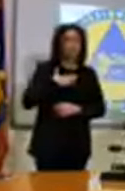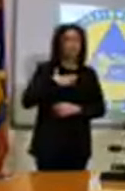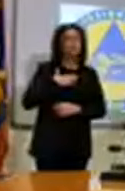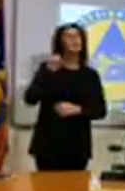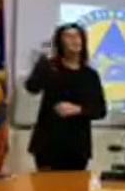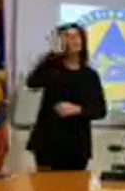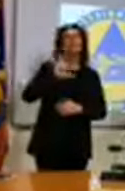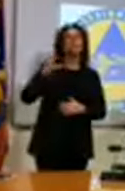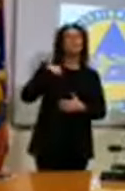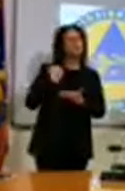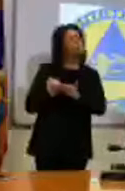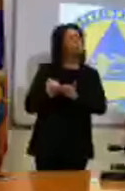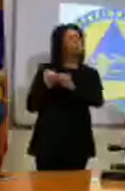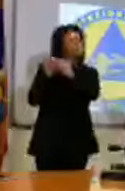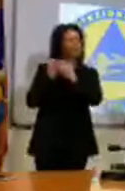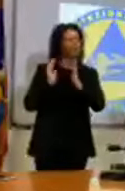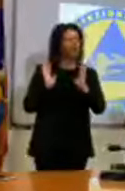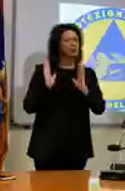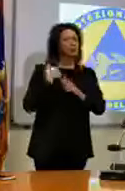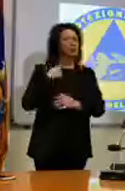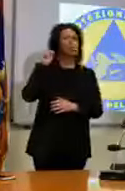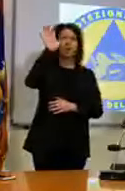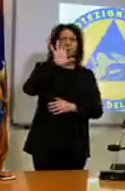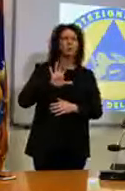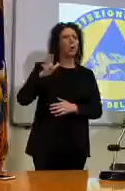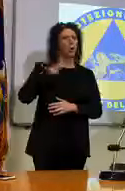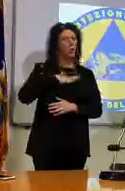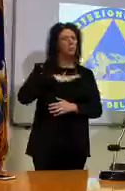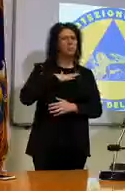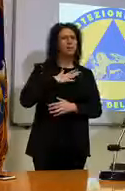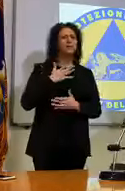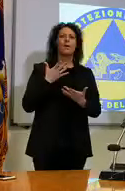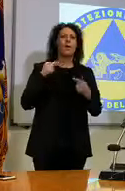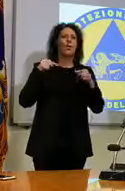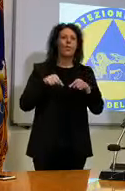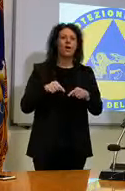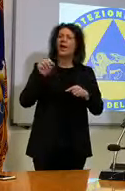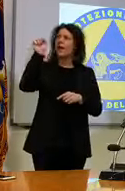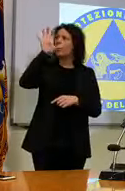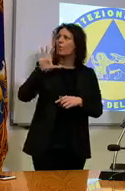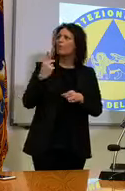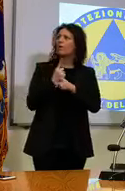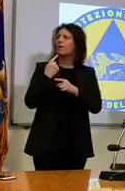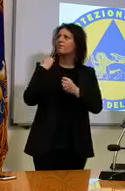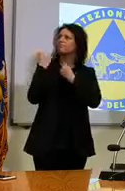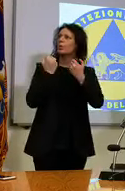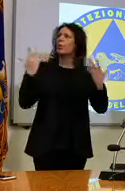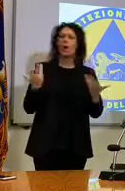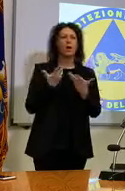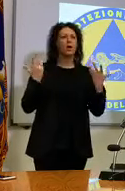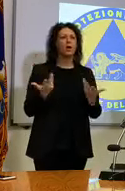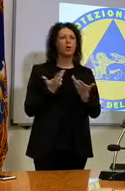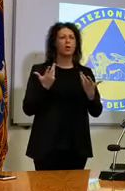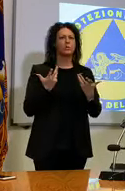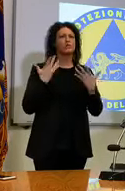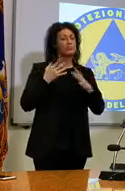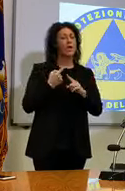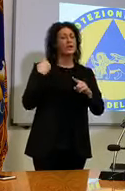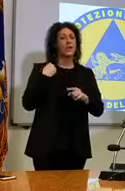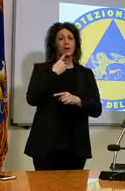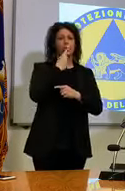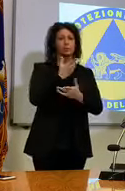convinto assolutamente della dimensione europea, però l'Europa qui deve battere un colpo, deve farsi viva. E lo ve l'ho detto anche